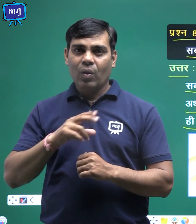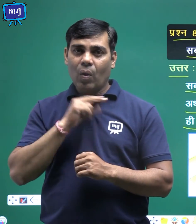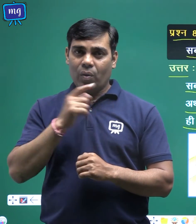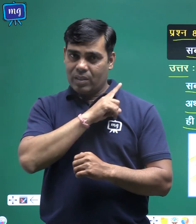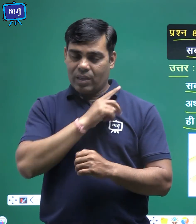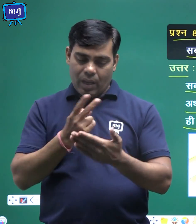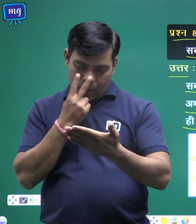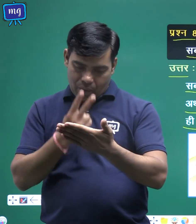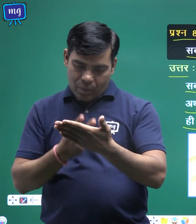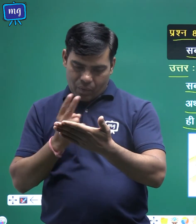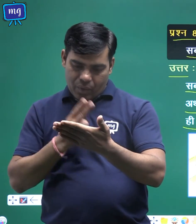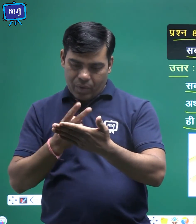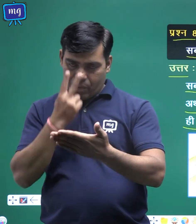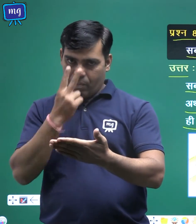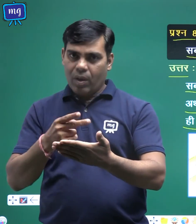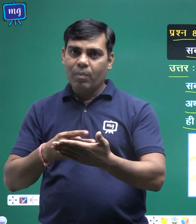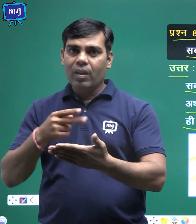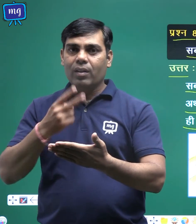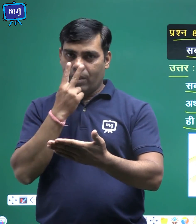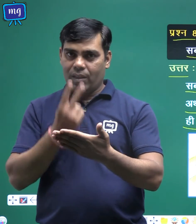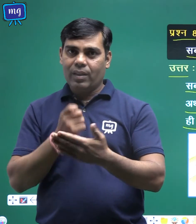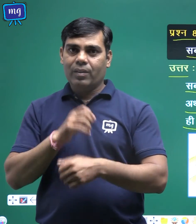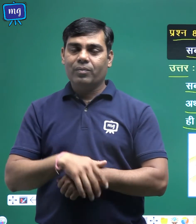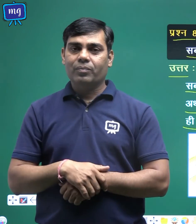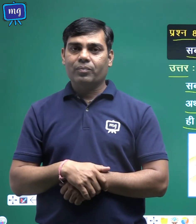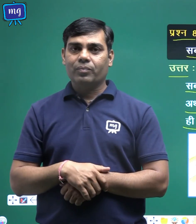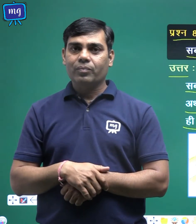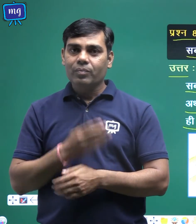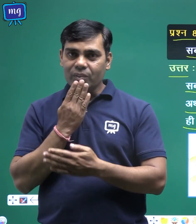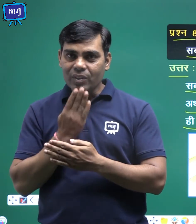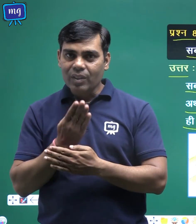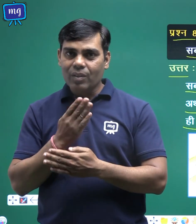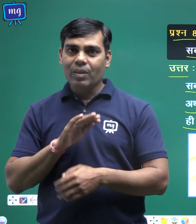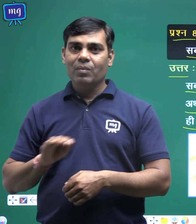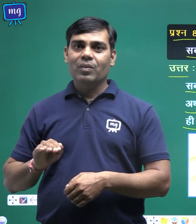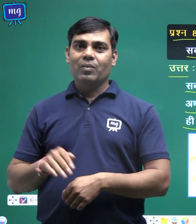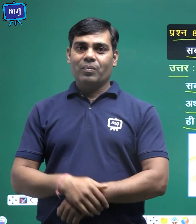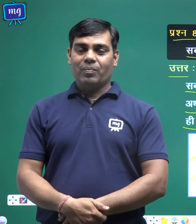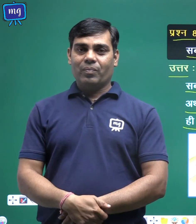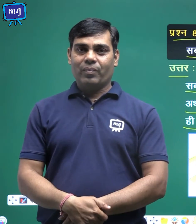वीडियो बार बार देखें। धन्यवाद बच्चों।